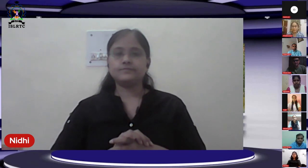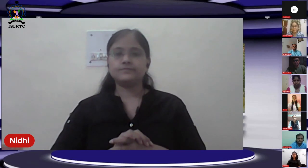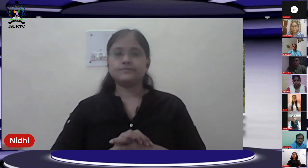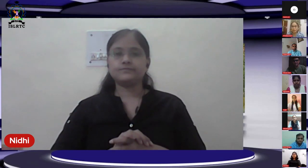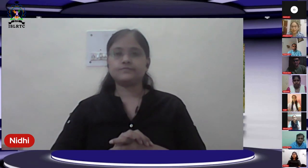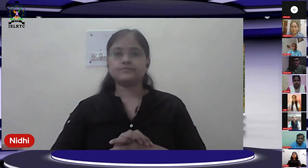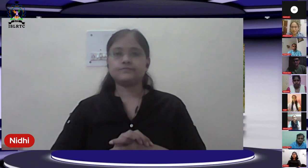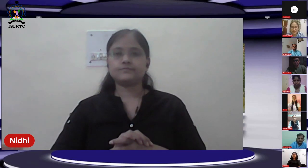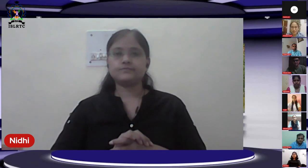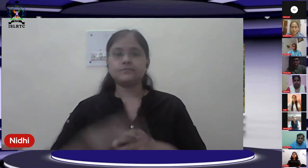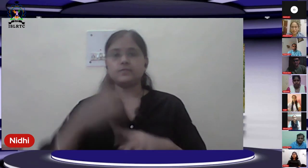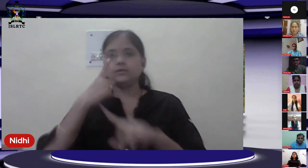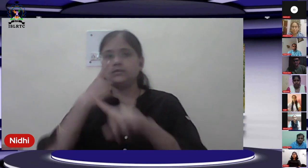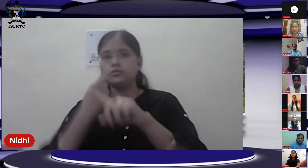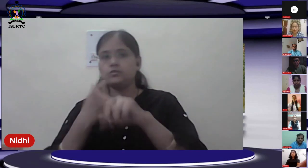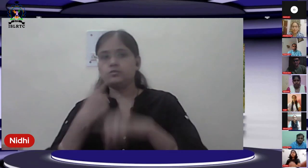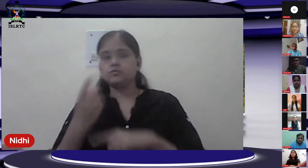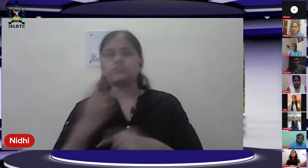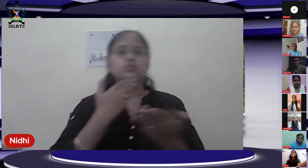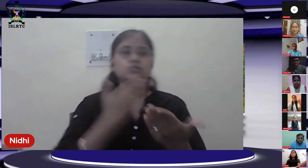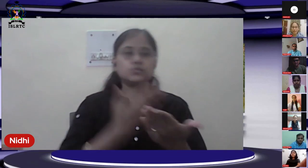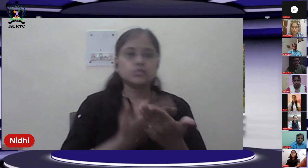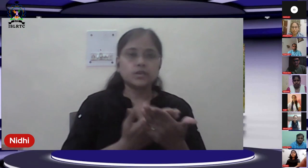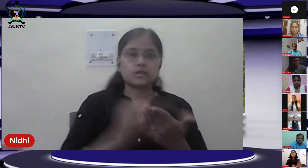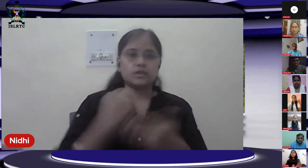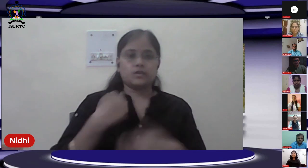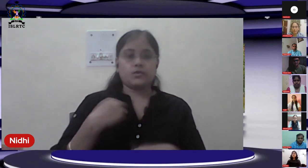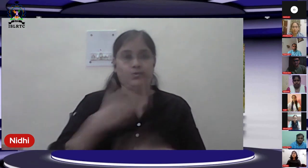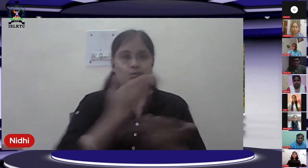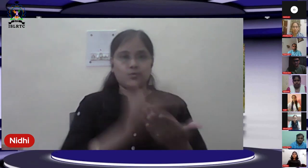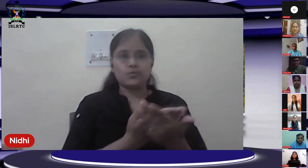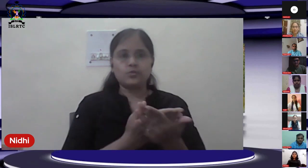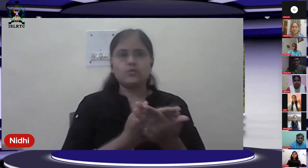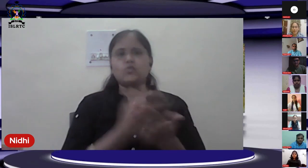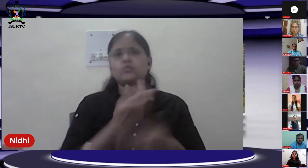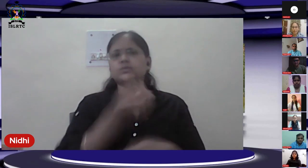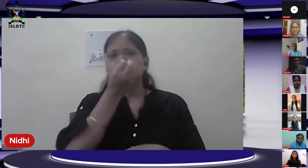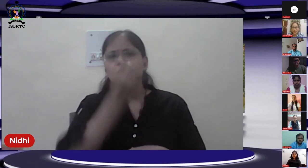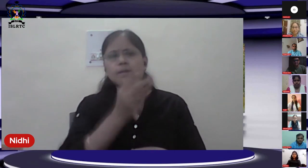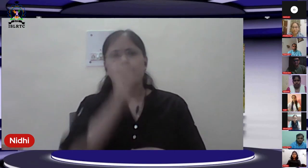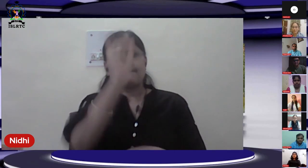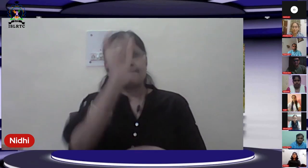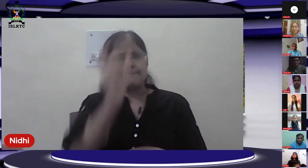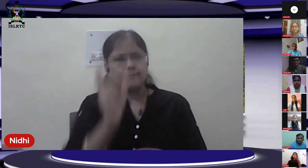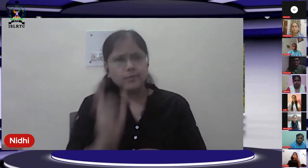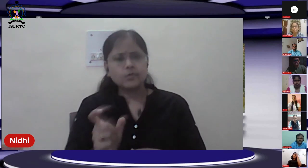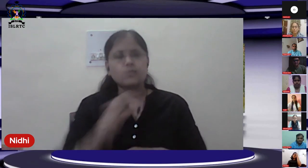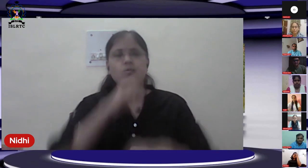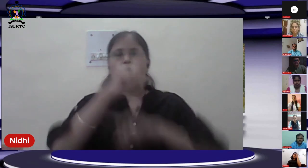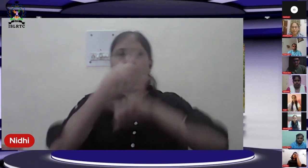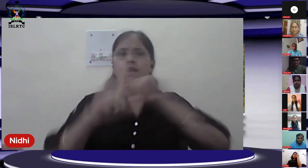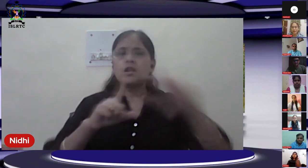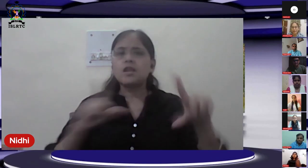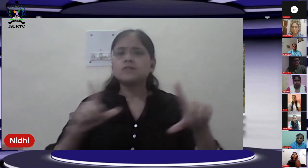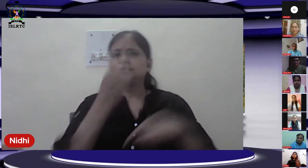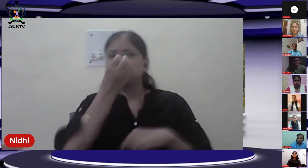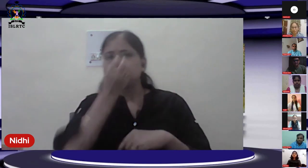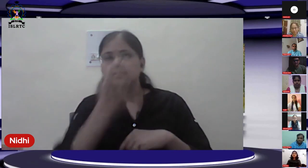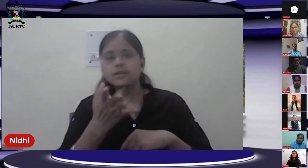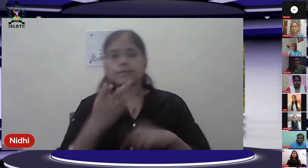थैंक यू वेरी मच सर, बहुत ही सरल शब्दों में और बहुत ही आसान भाषा में सर ने हमको योगा के बारे में बहुत ही सिंपल